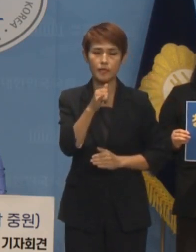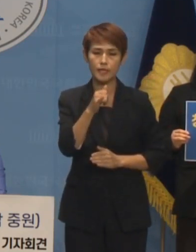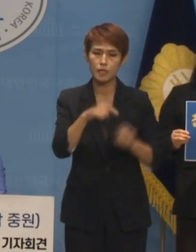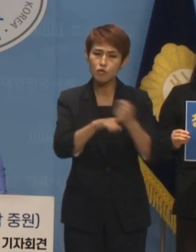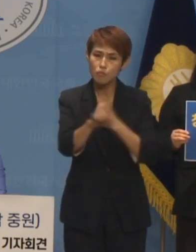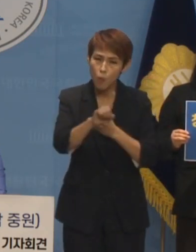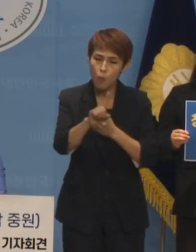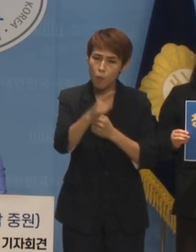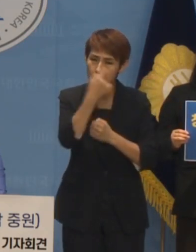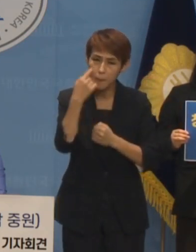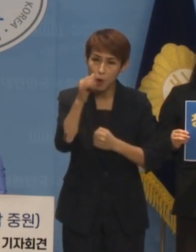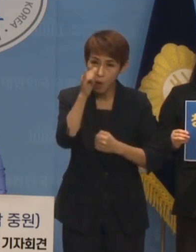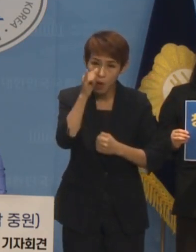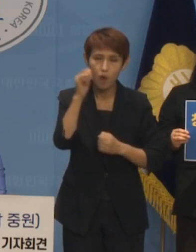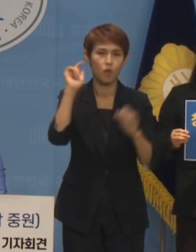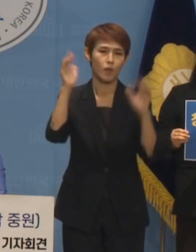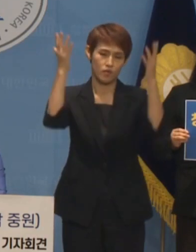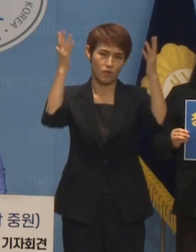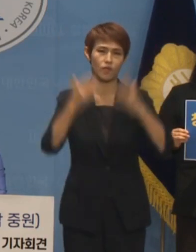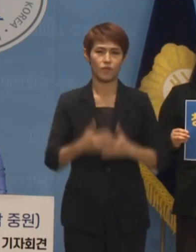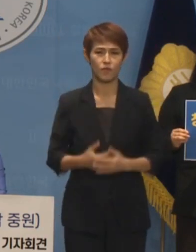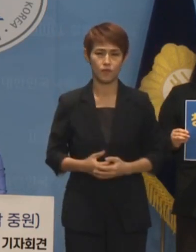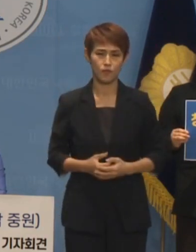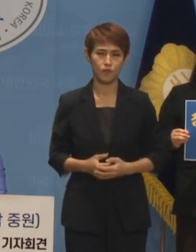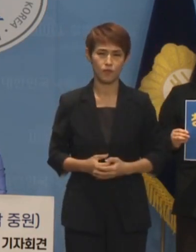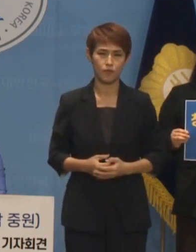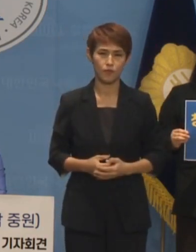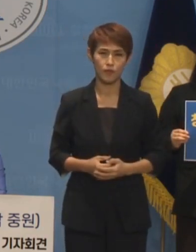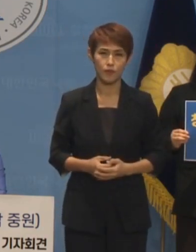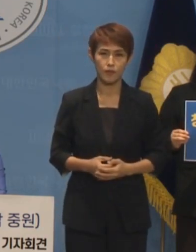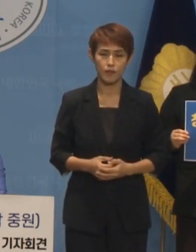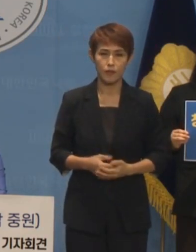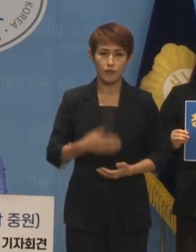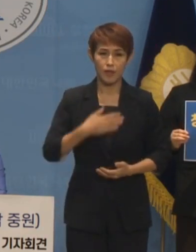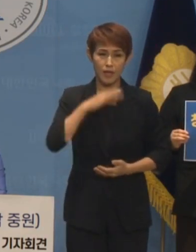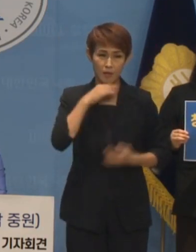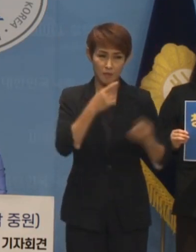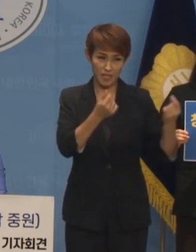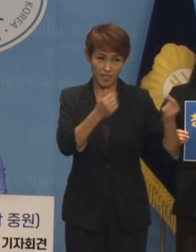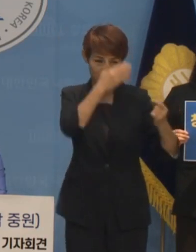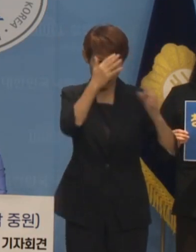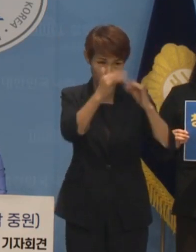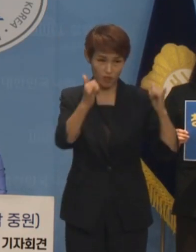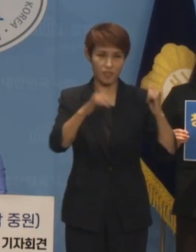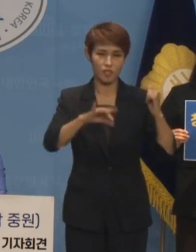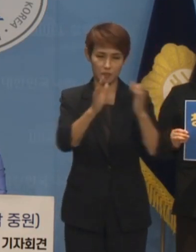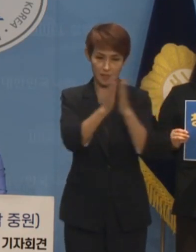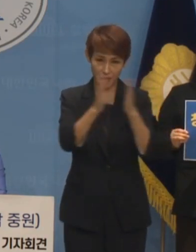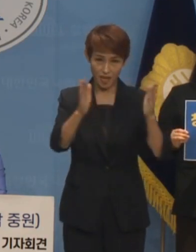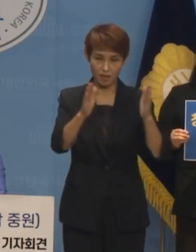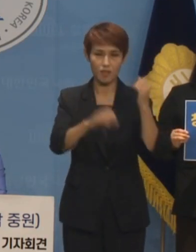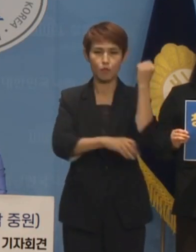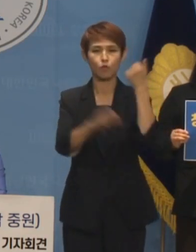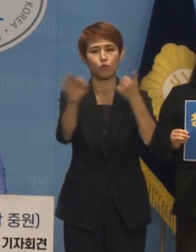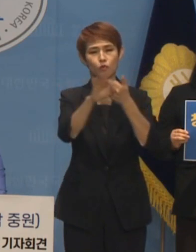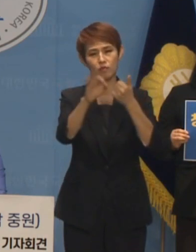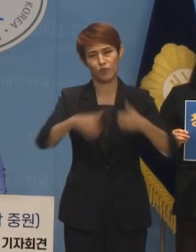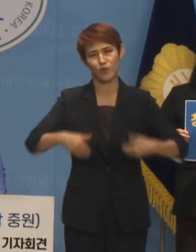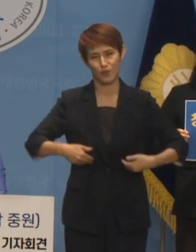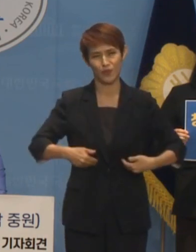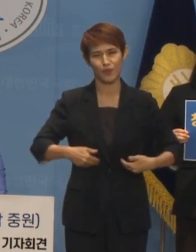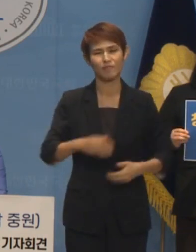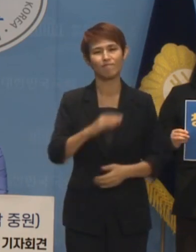현재를 살아가고 그렇게 계속 살아가고 있는 제 또래 청년들에게 첫 출발의 마중물이 될 수 있기를 희망합니다.